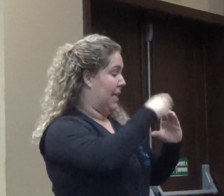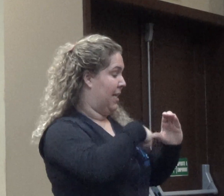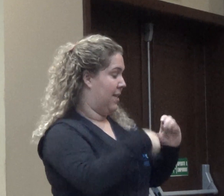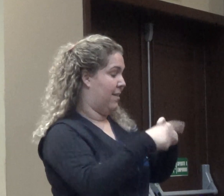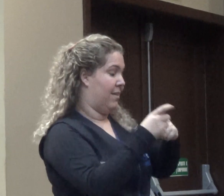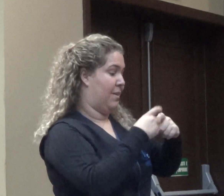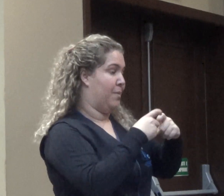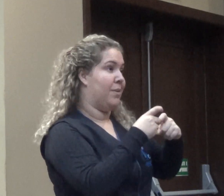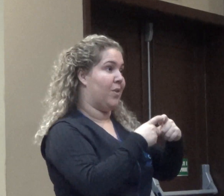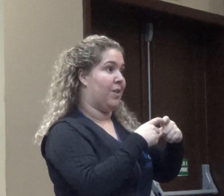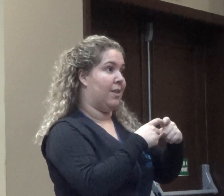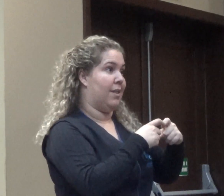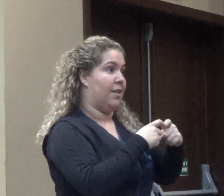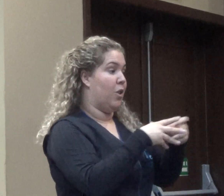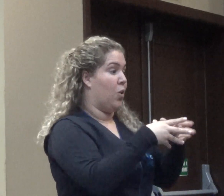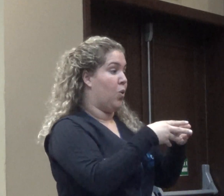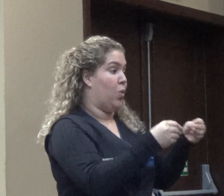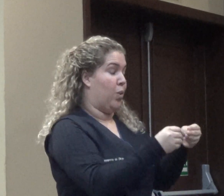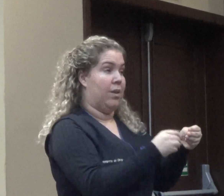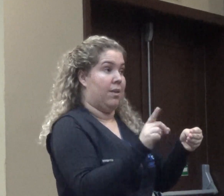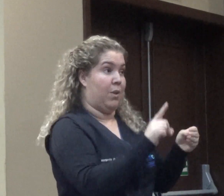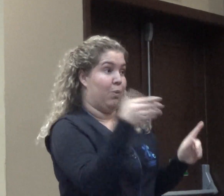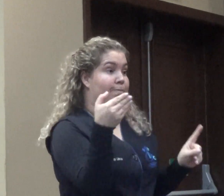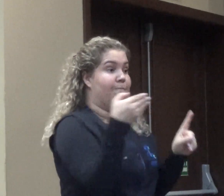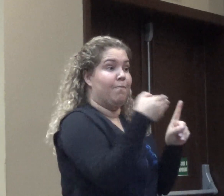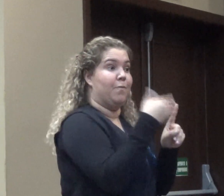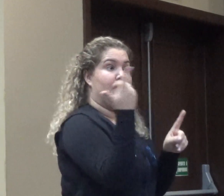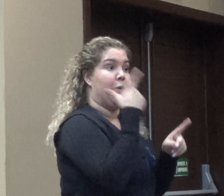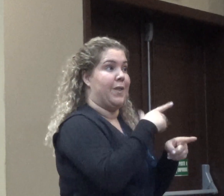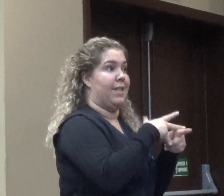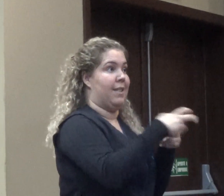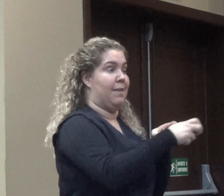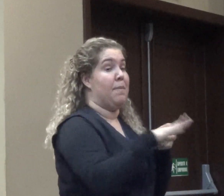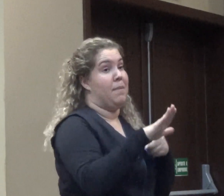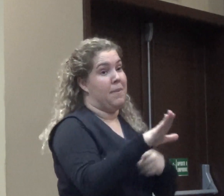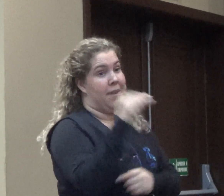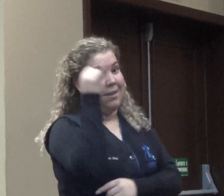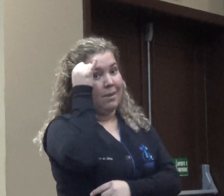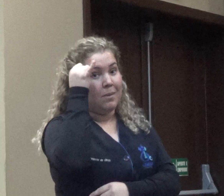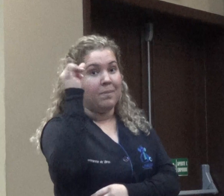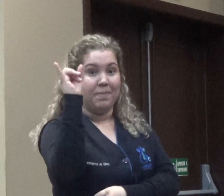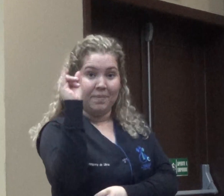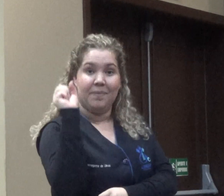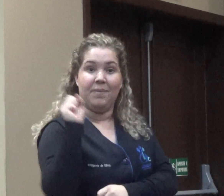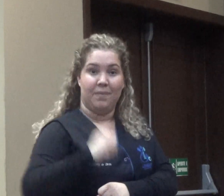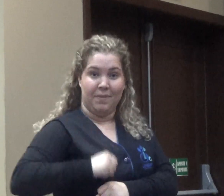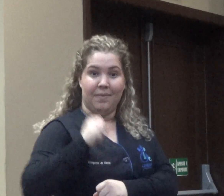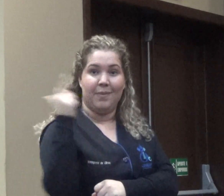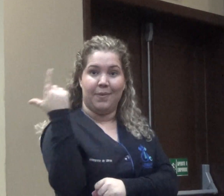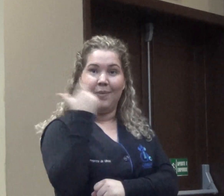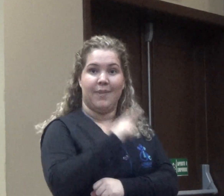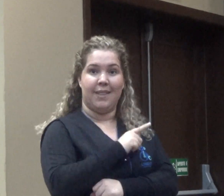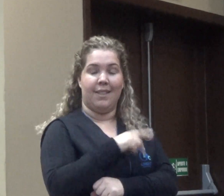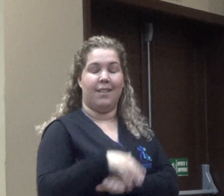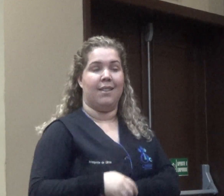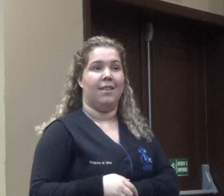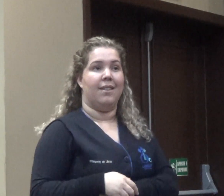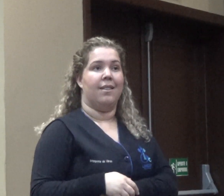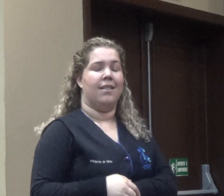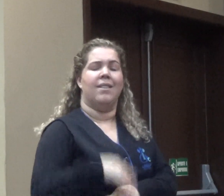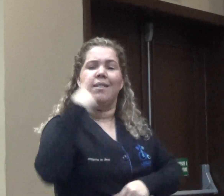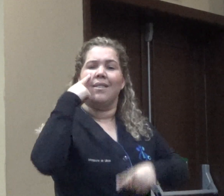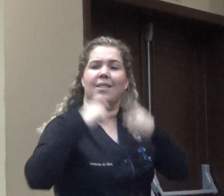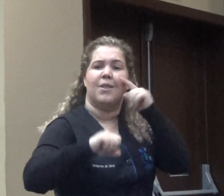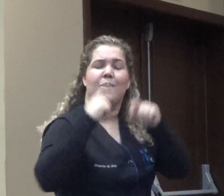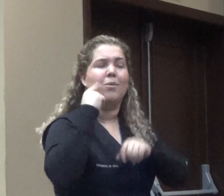eficiente como prevenção. Mas os reumatologistas foram, nesse ano, os mais felizes. E daí vamos descobrir por que